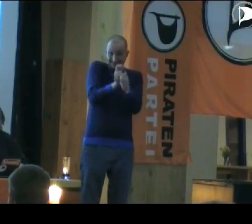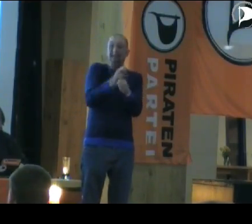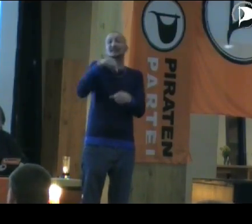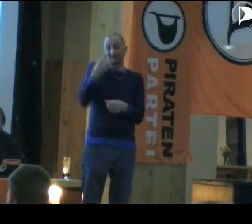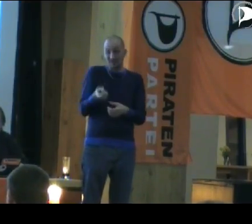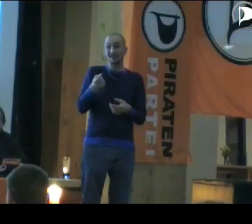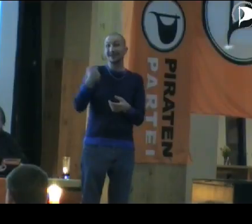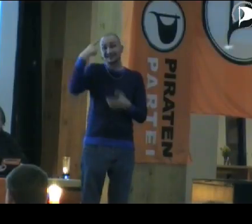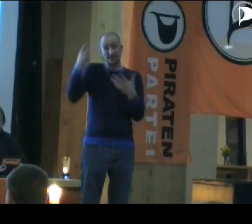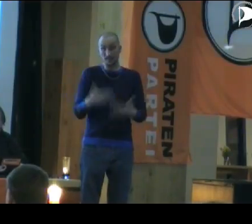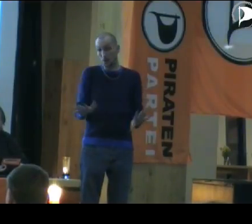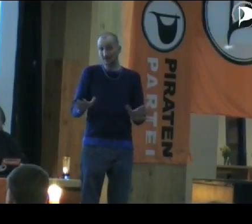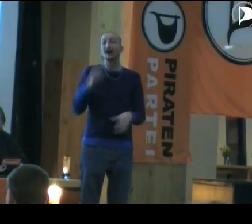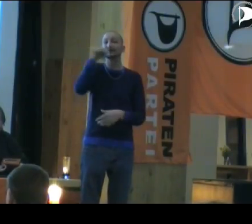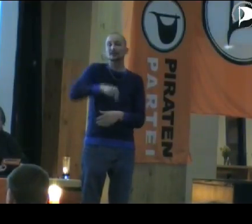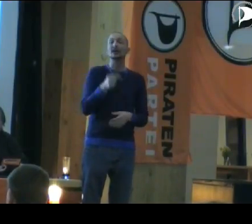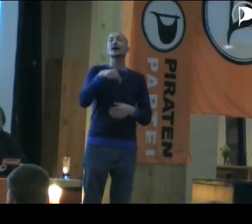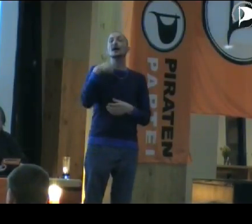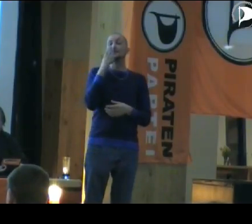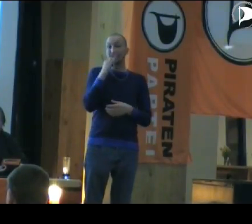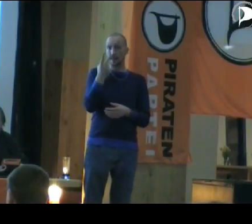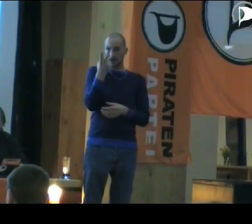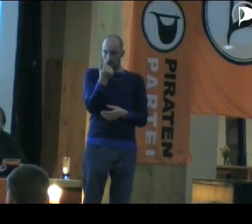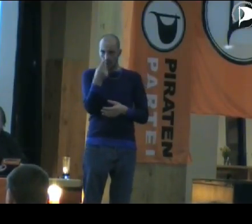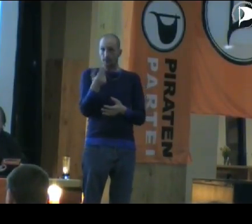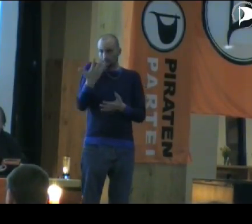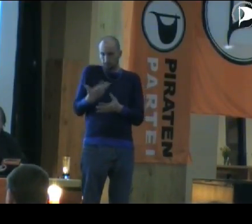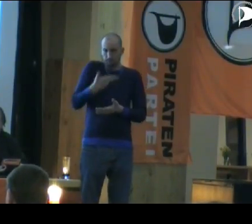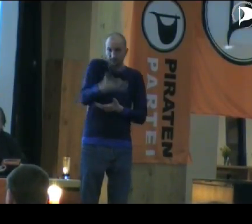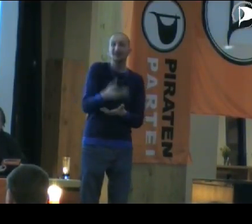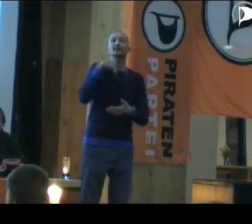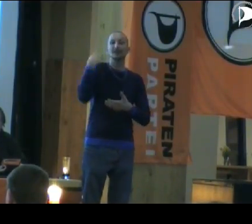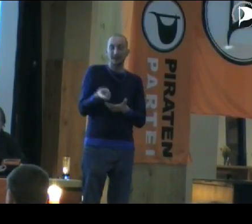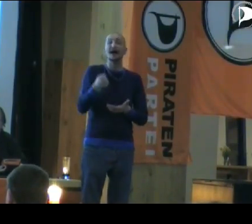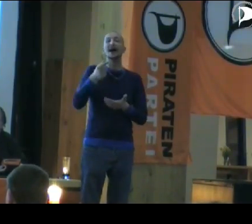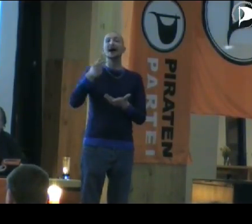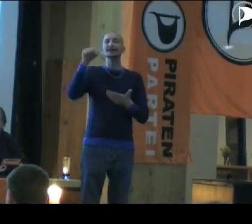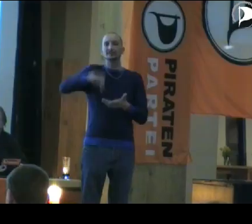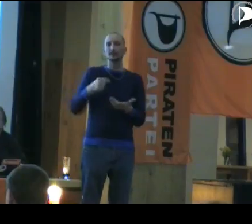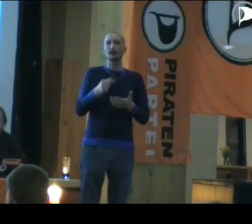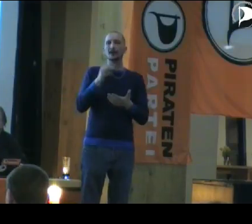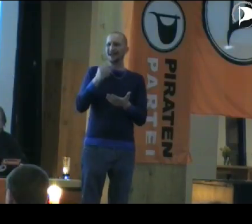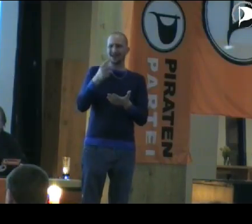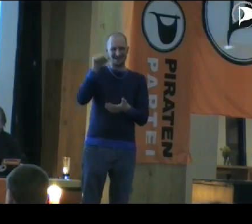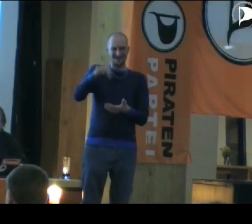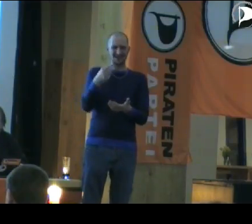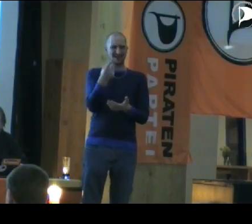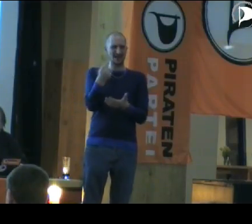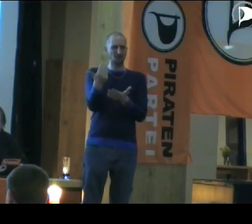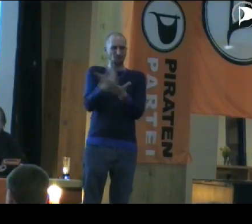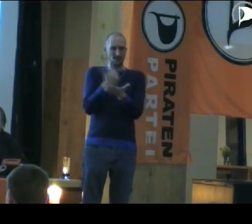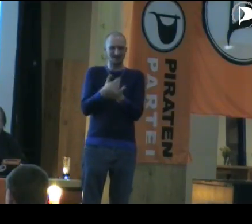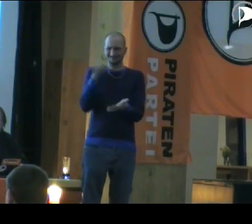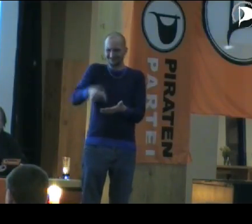mir die hand geben nämlich die wichtigen handy hat das 550 - bares geld sparen bringt an der stelle muss prüfen